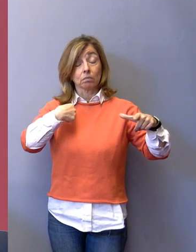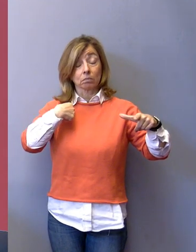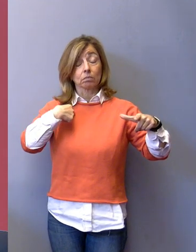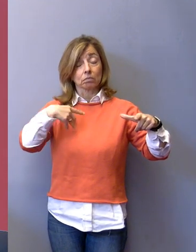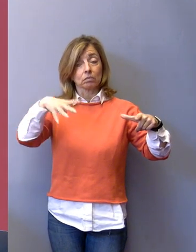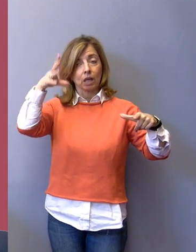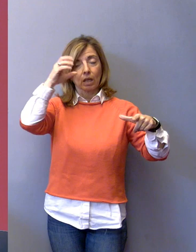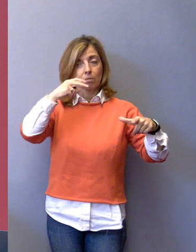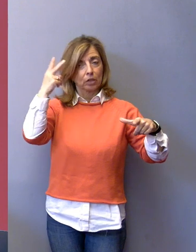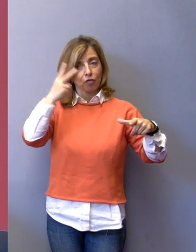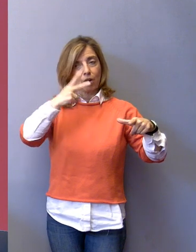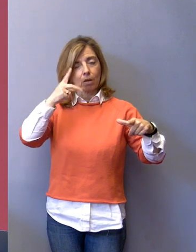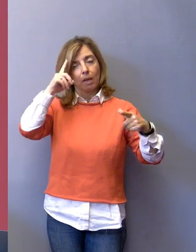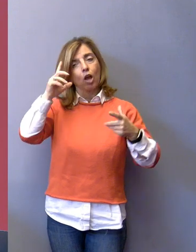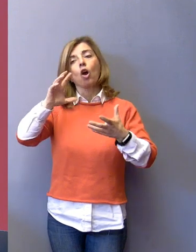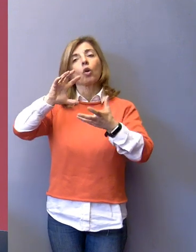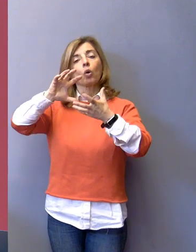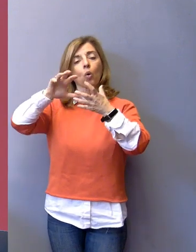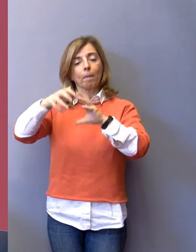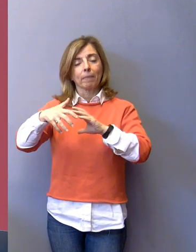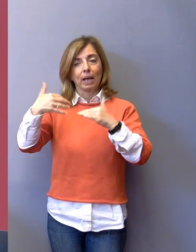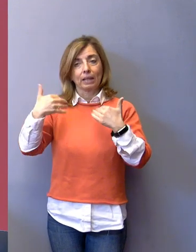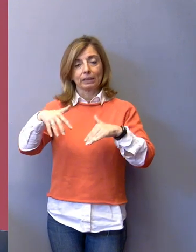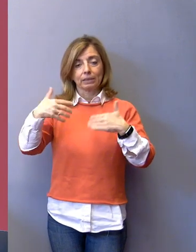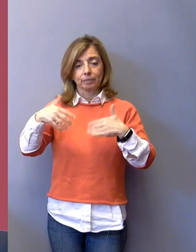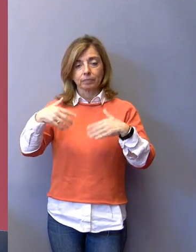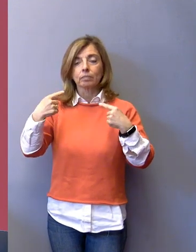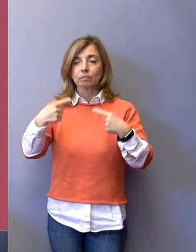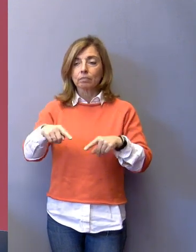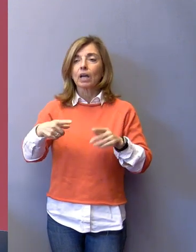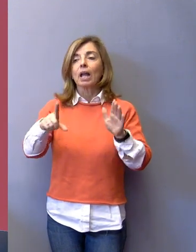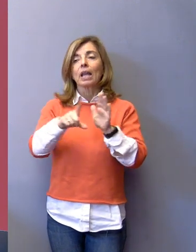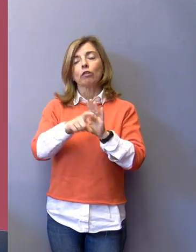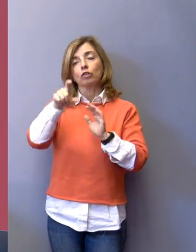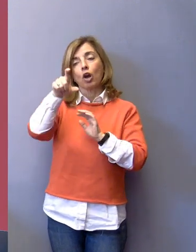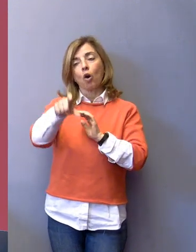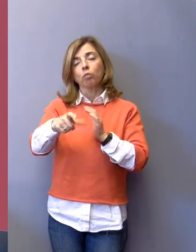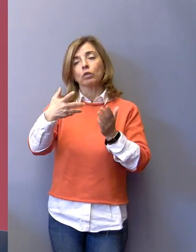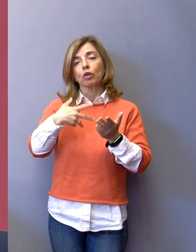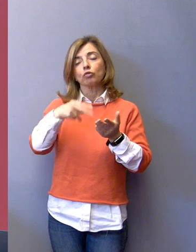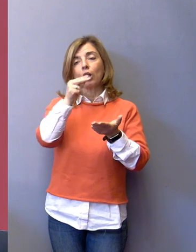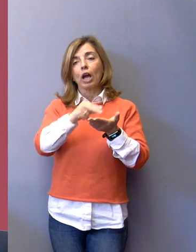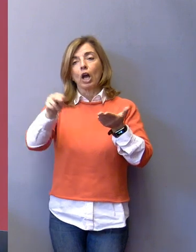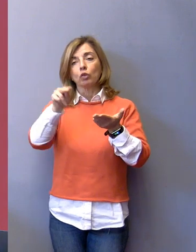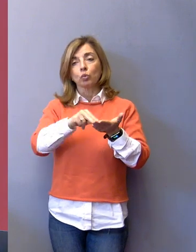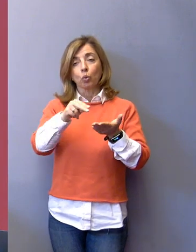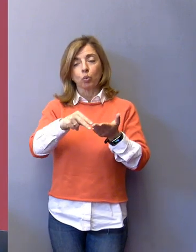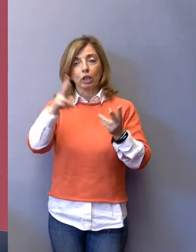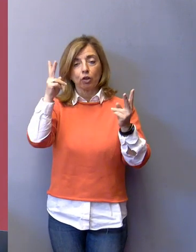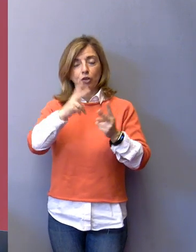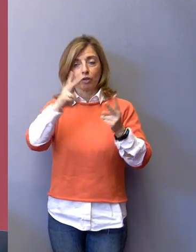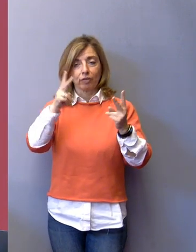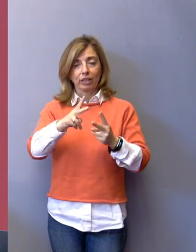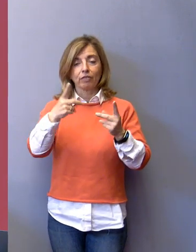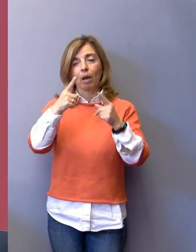la legge pone lo scrutinio di di verifica in campo al consiglio comunale sull'apparato della giunta nelle materie